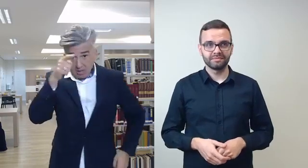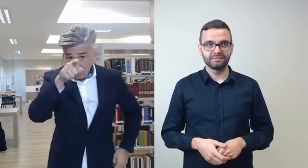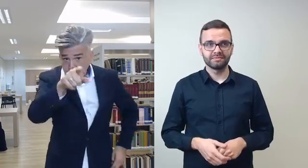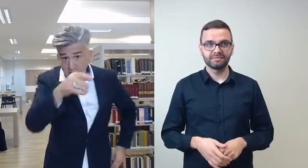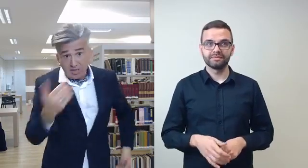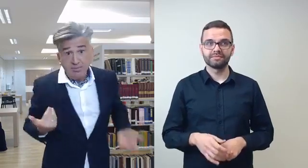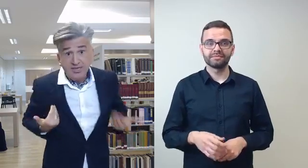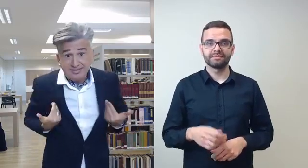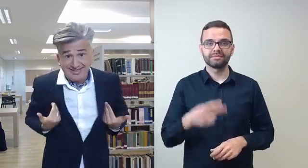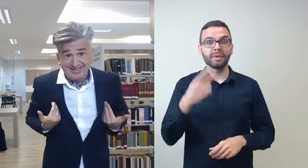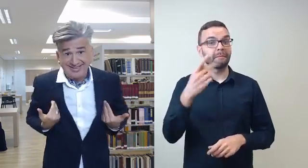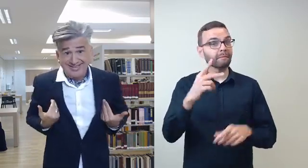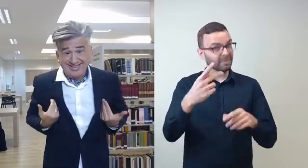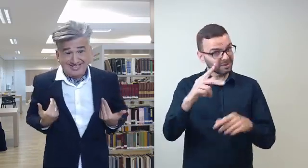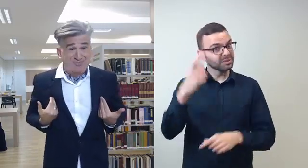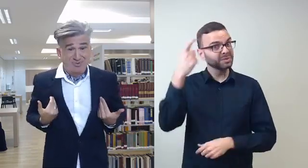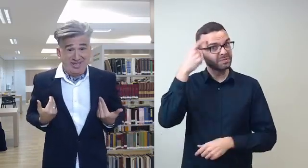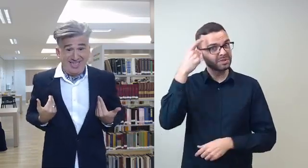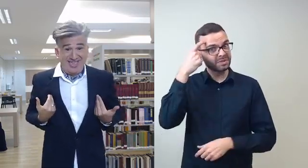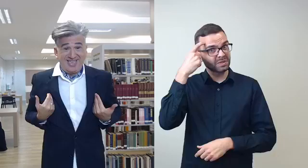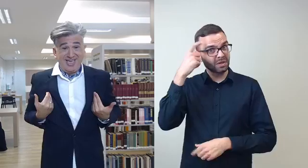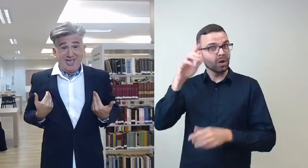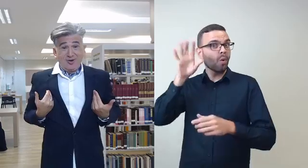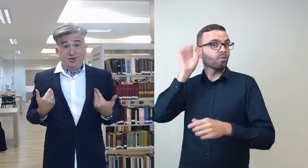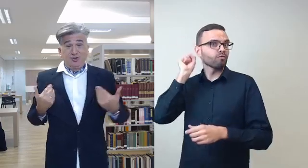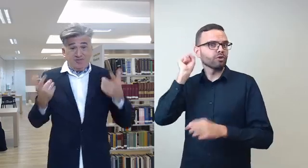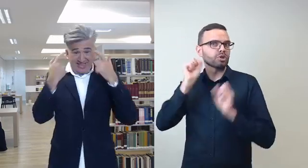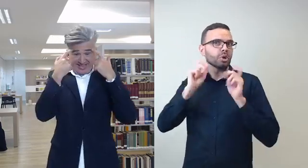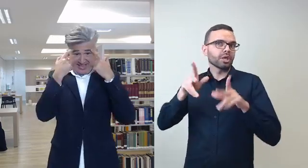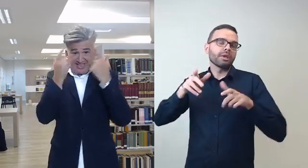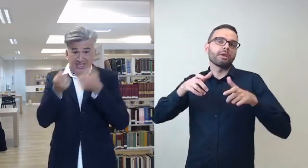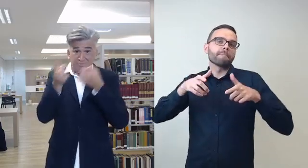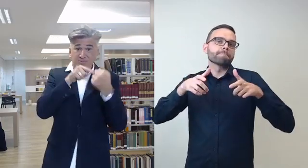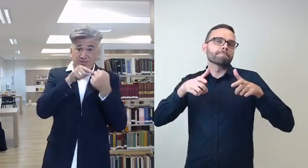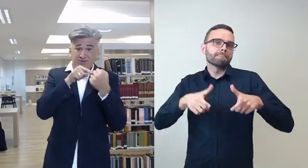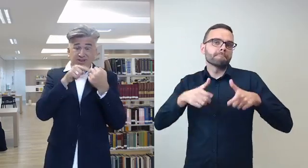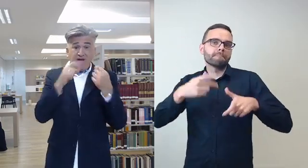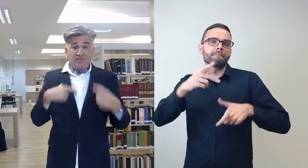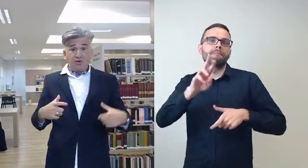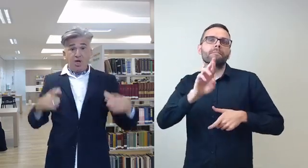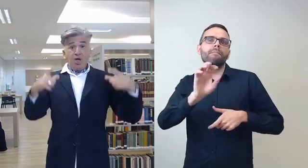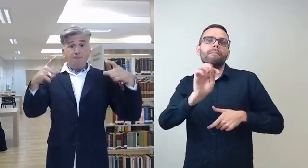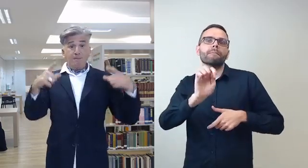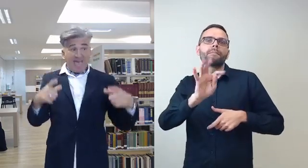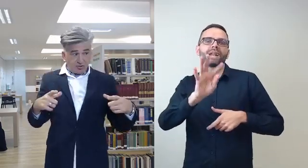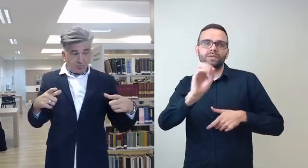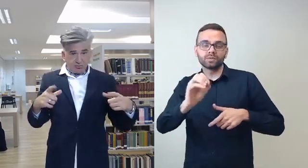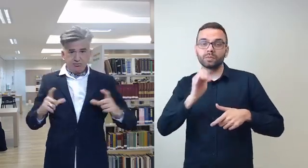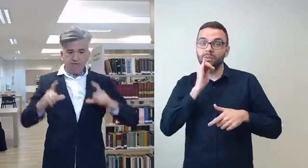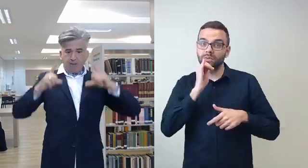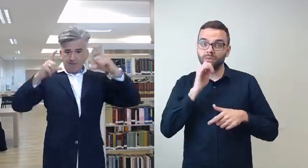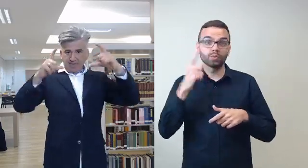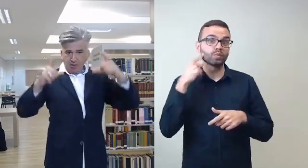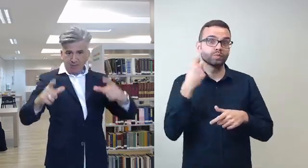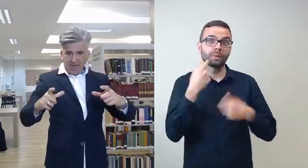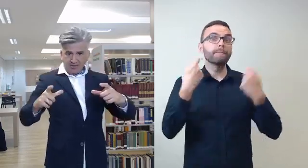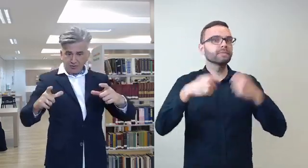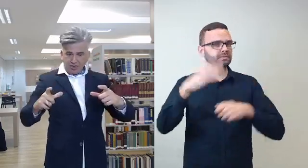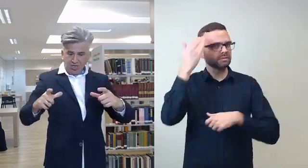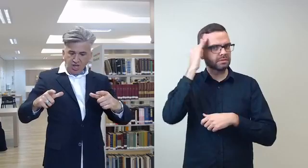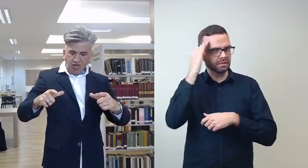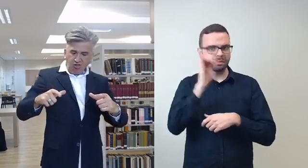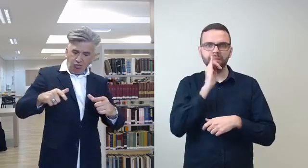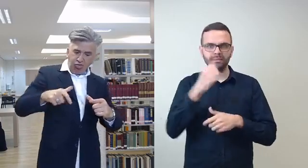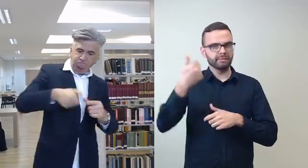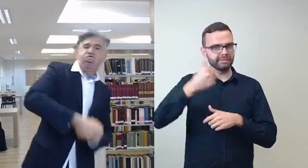na sua cabeça. Sabe por quê? O surdo vai ter que entender primeiro o sinal. Então, ó, prato. Tá, peguei o prato